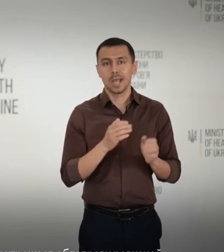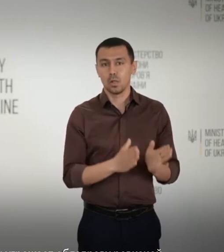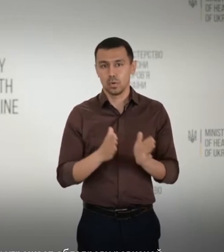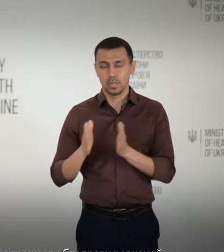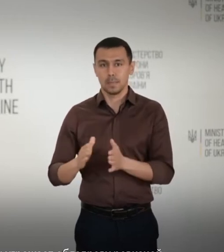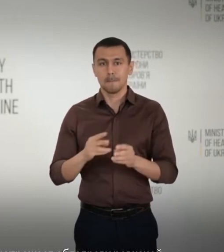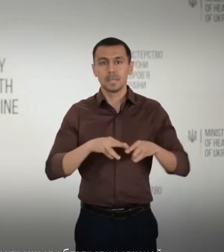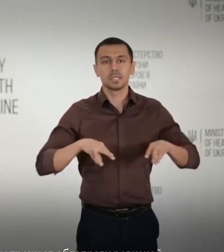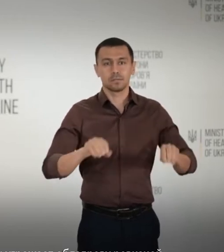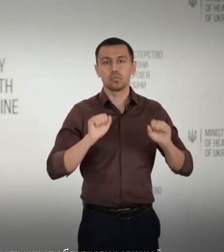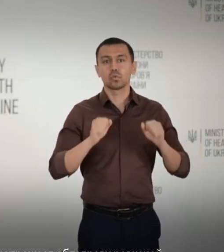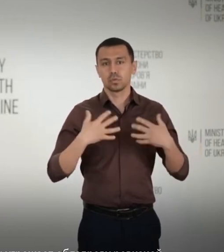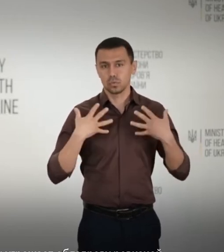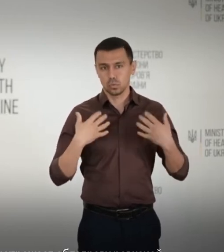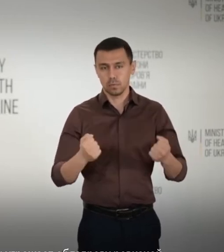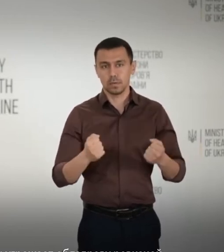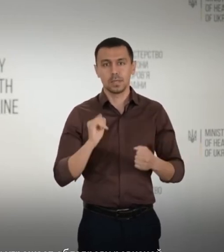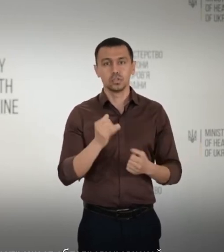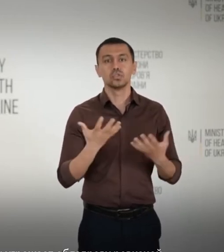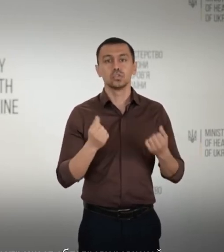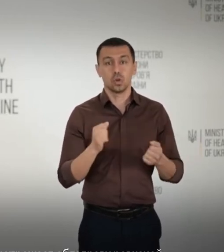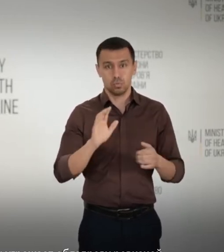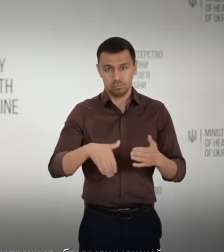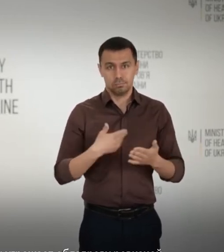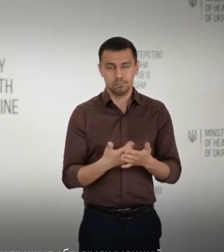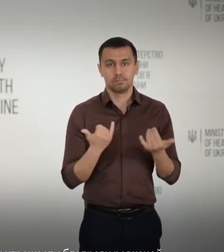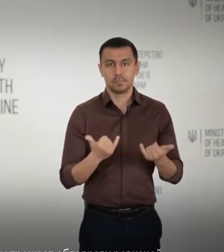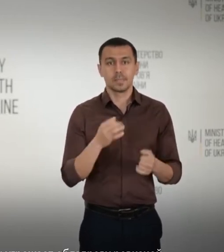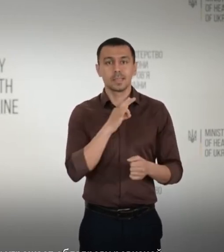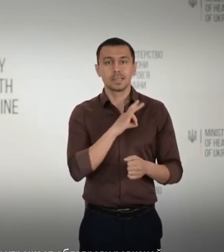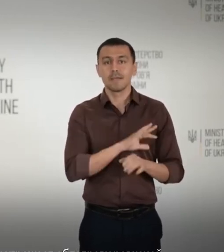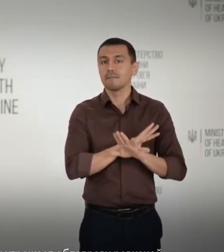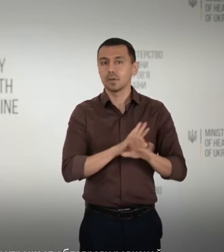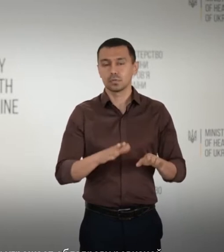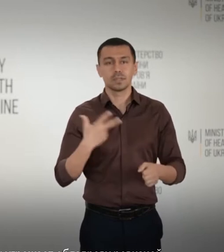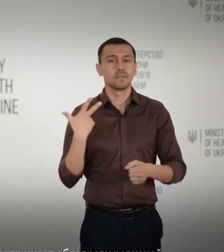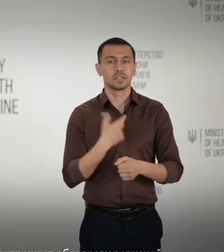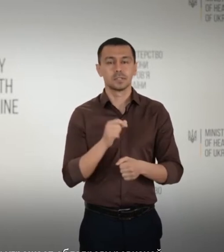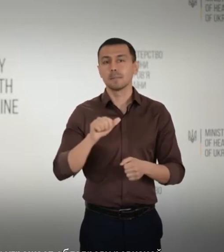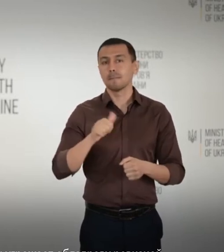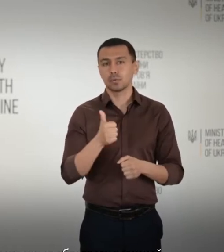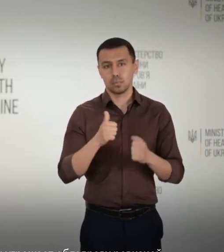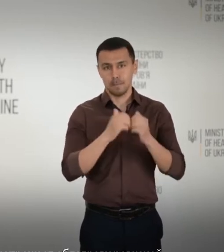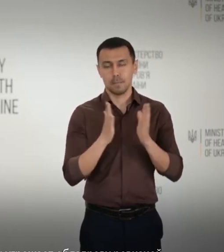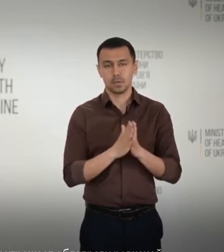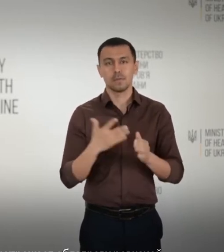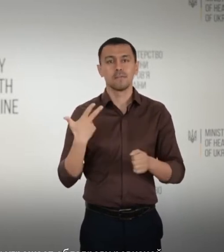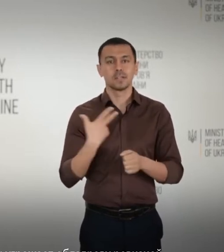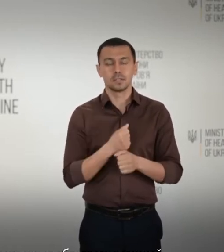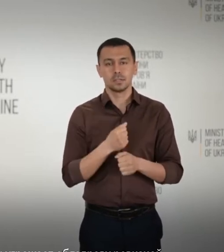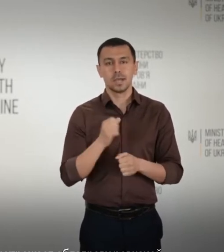алгоритми Міністерства охорони здоров'я і ще до цього часу не використали вакцину з першої партії,